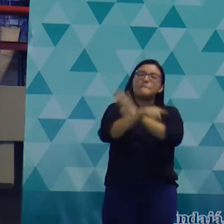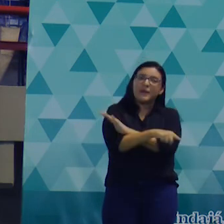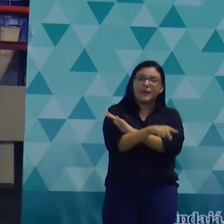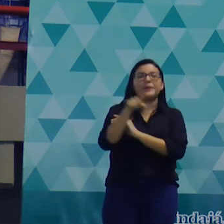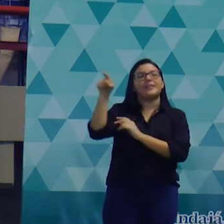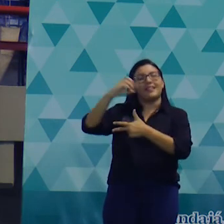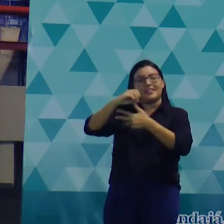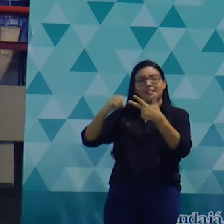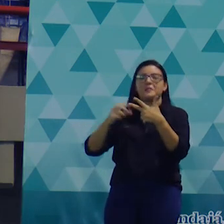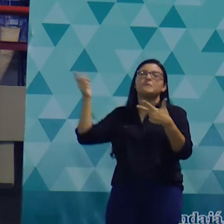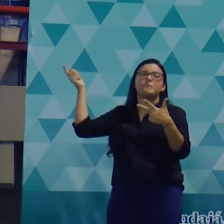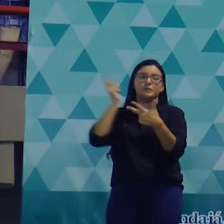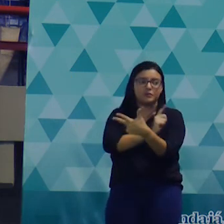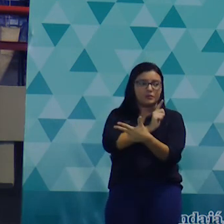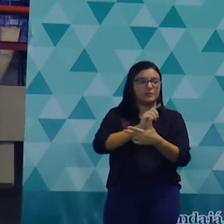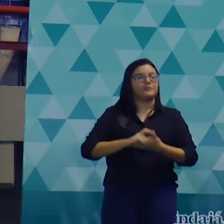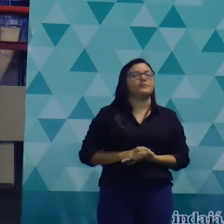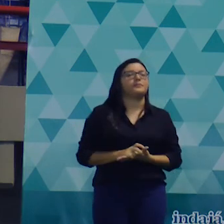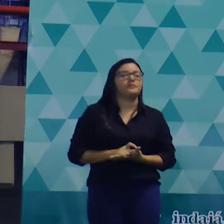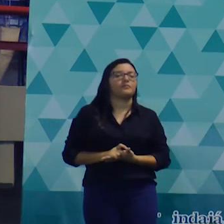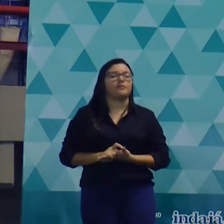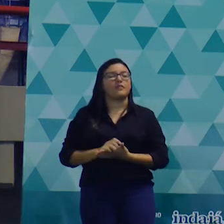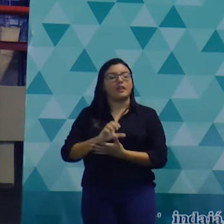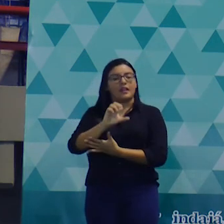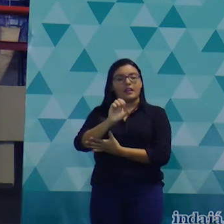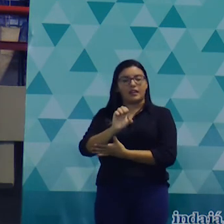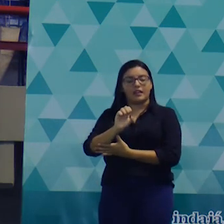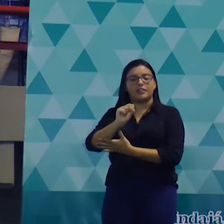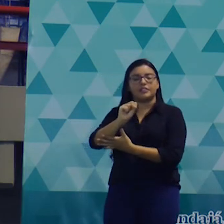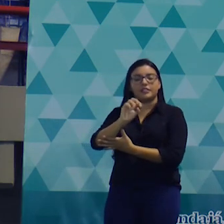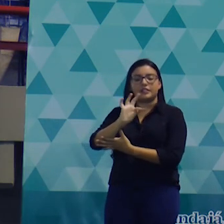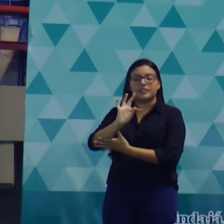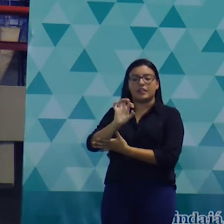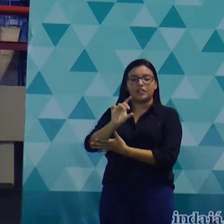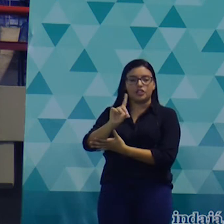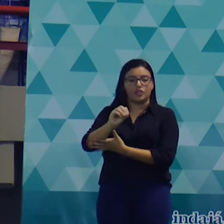prova. O assunto, estequiometria.